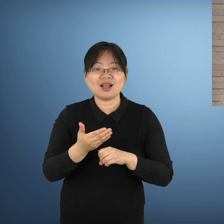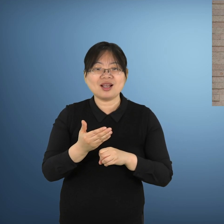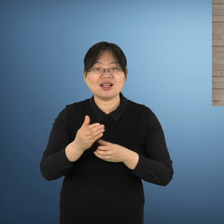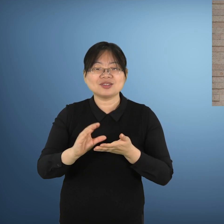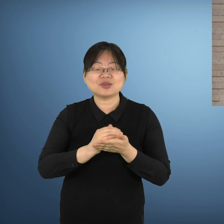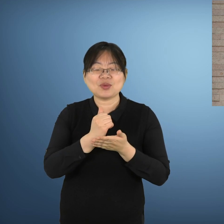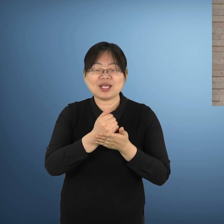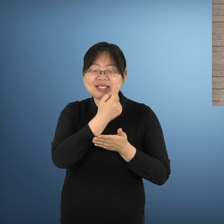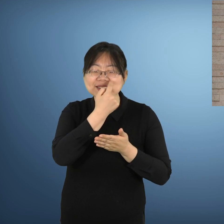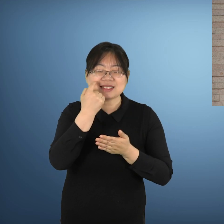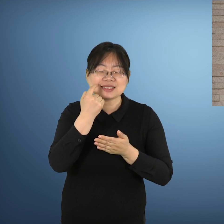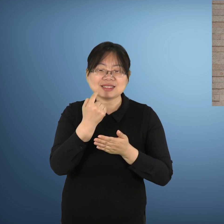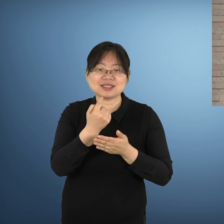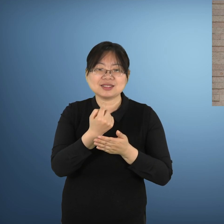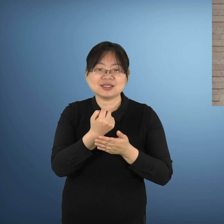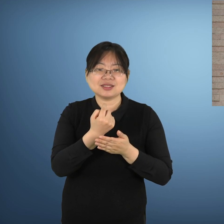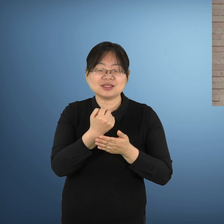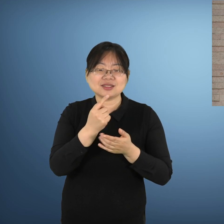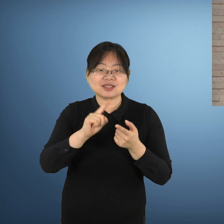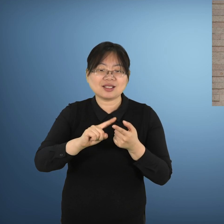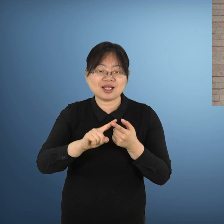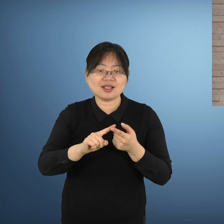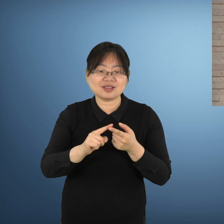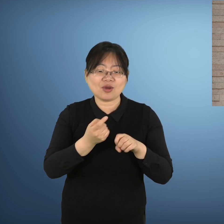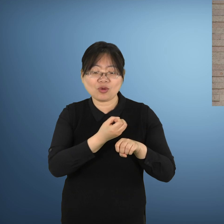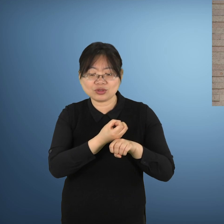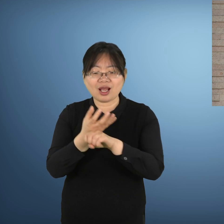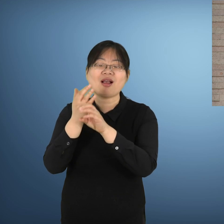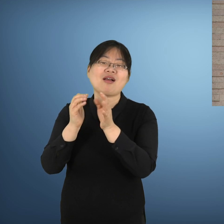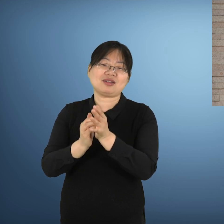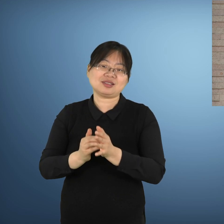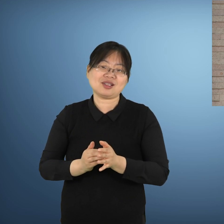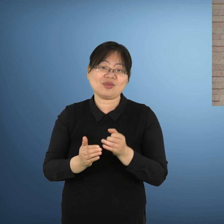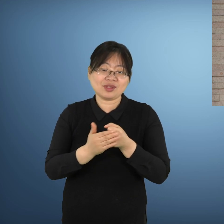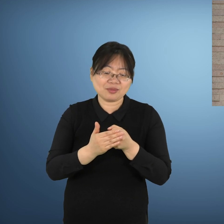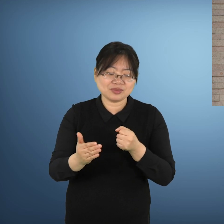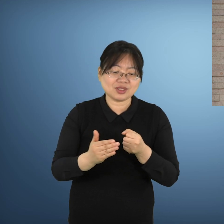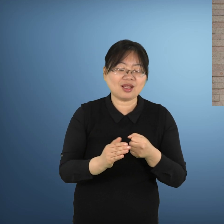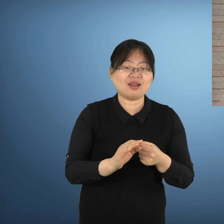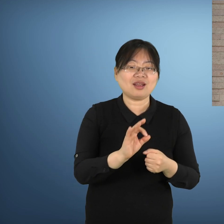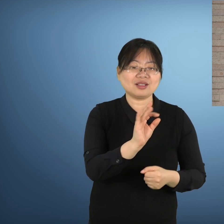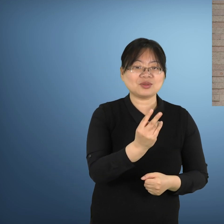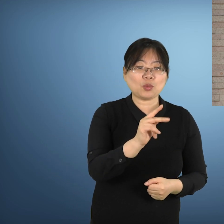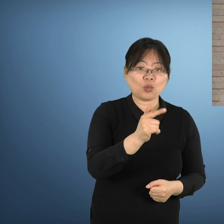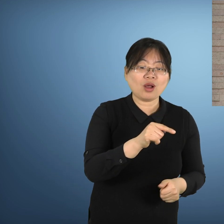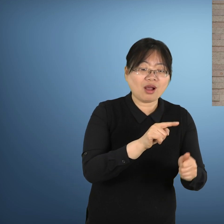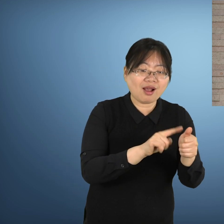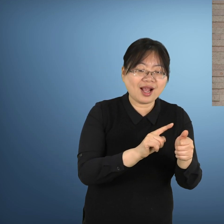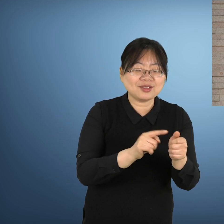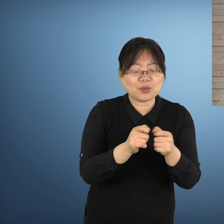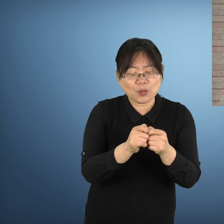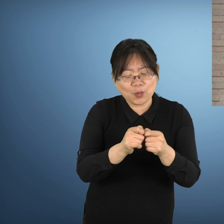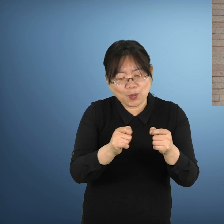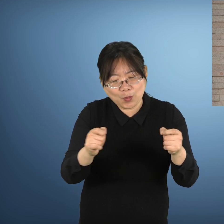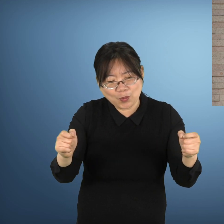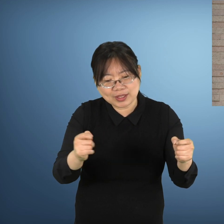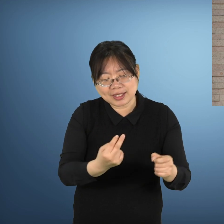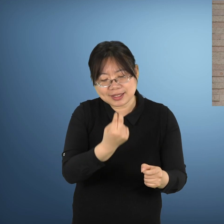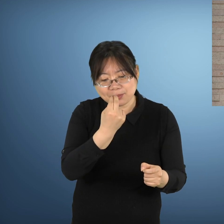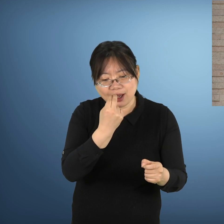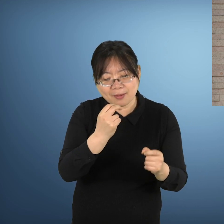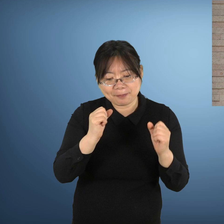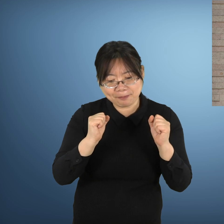유언과 증언과 기록을 남기잖아요. 그러니까 요한은 길게 남아서